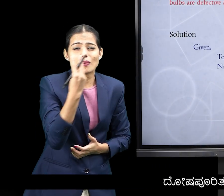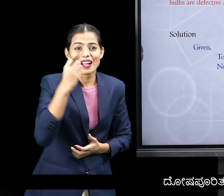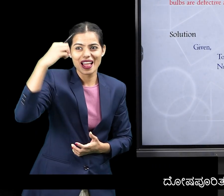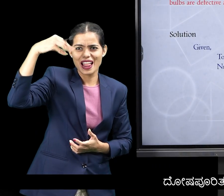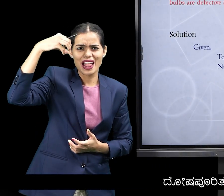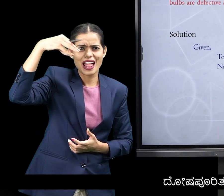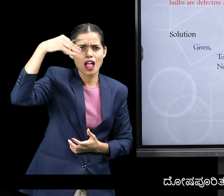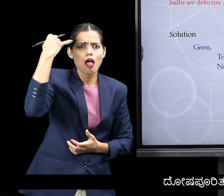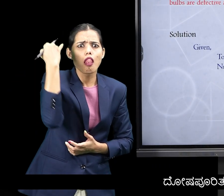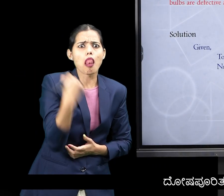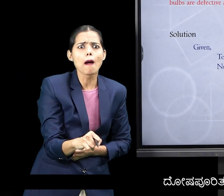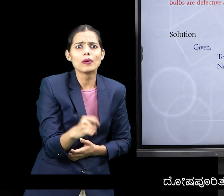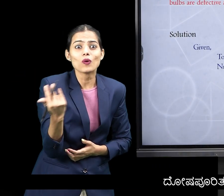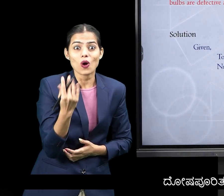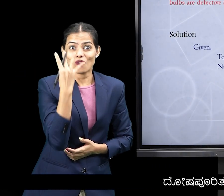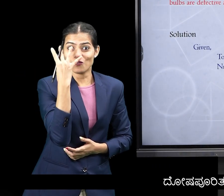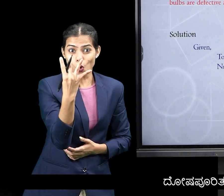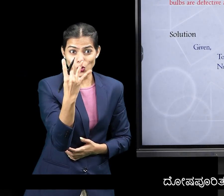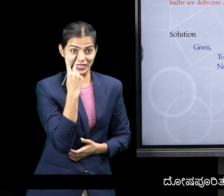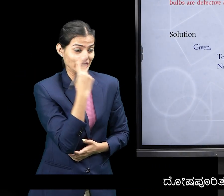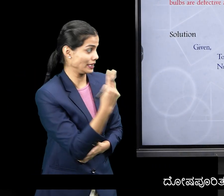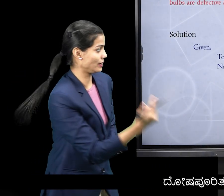ದೋಷಪೂರಿತ ಬಲ್ಬ್ಗಳ ಸಂಖ್ಯೆ 4.